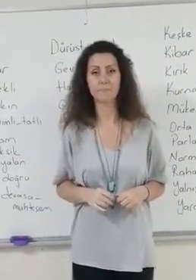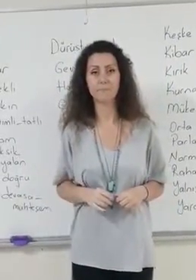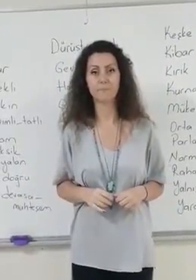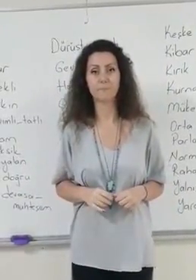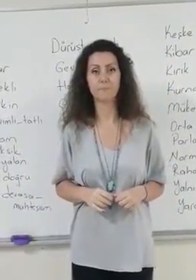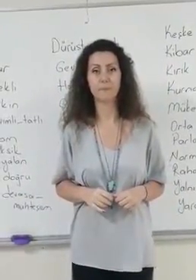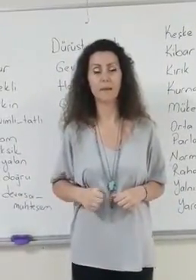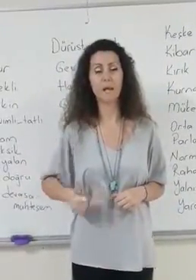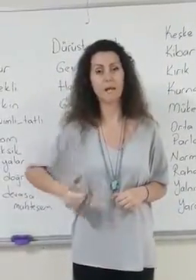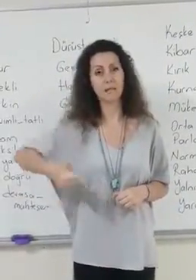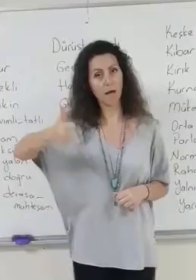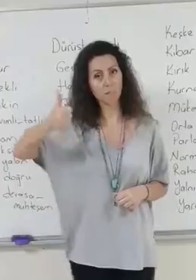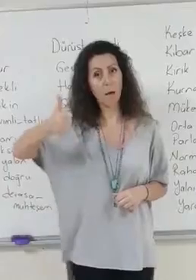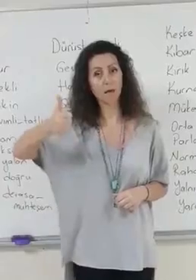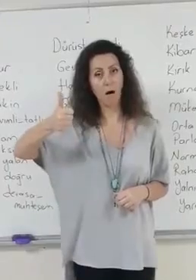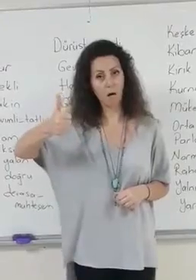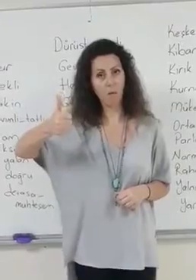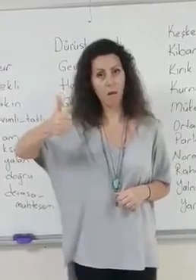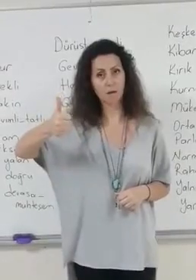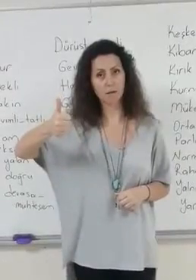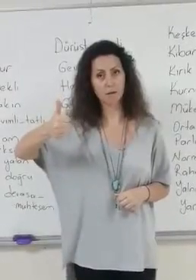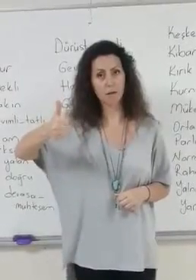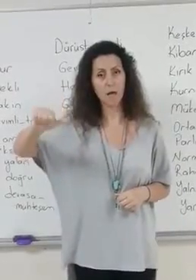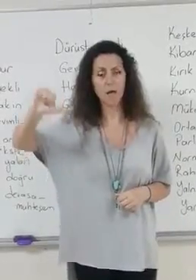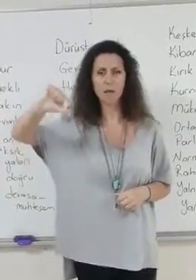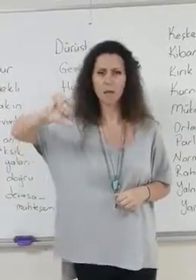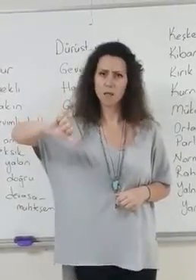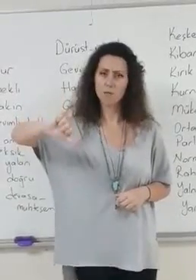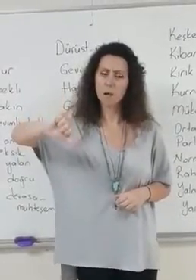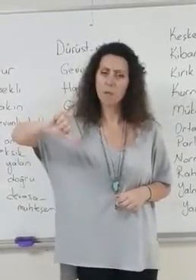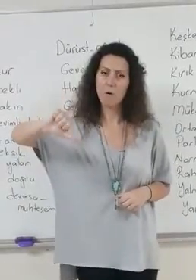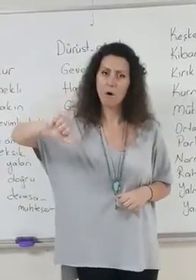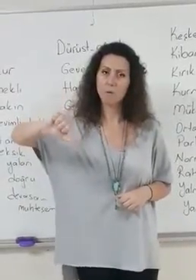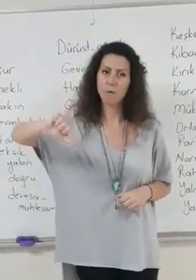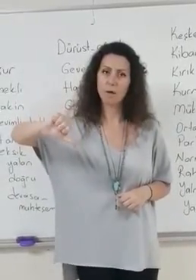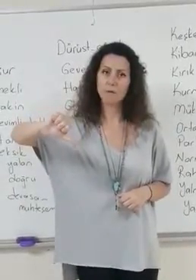yenmek galibiyet, yenilmek mağlubiyet, kuru,